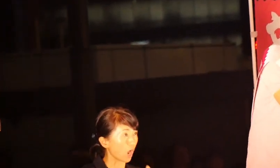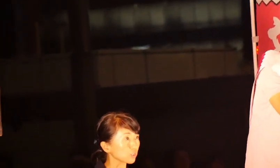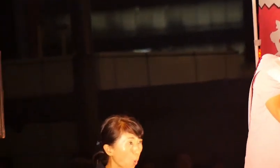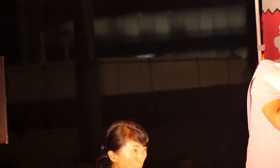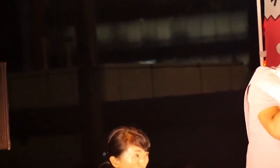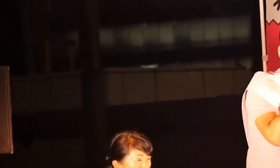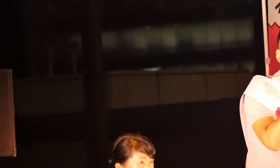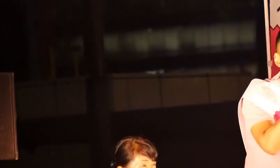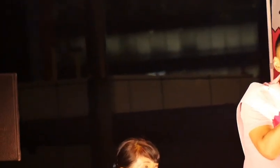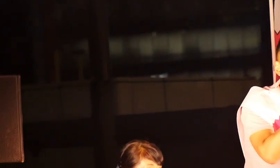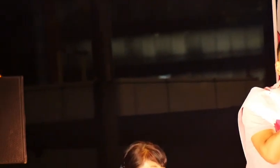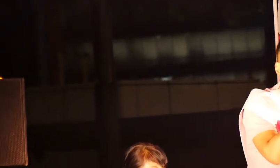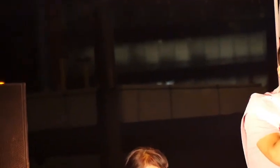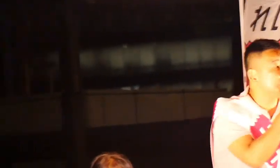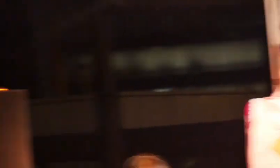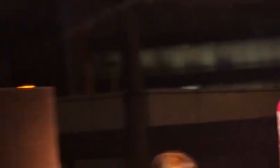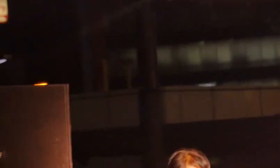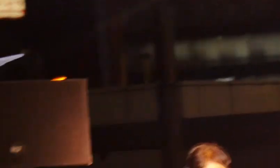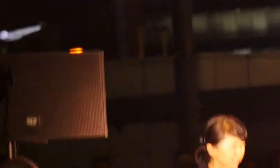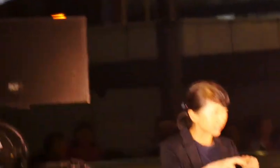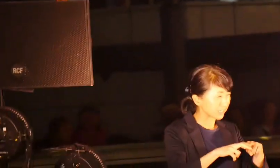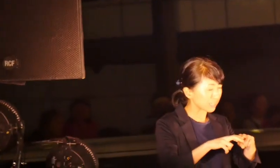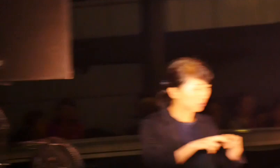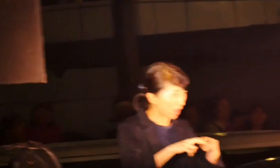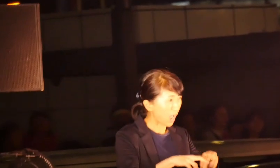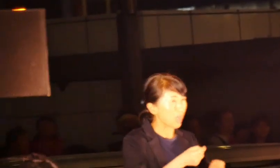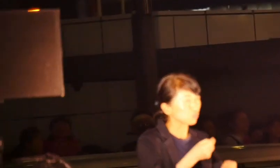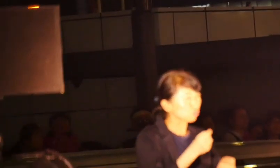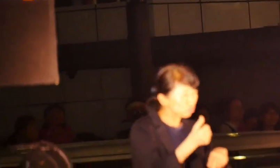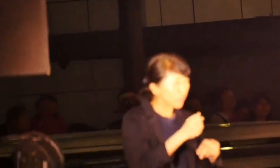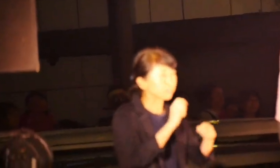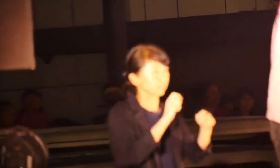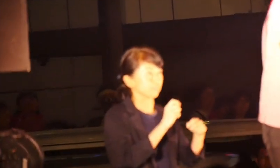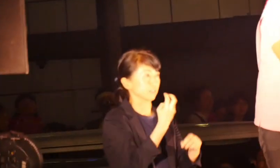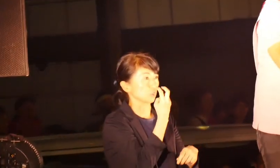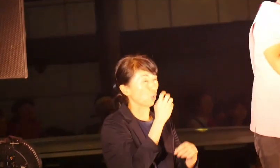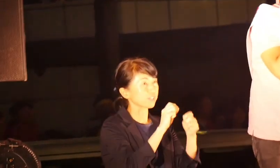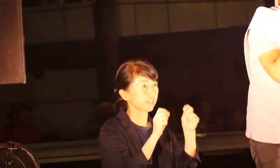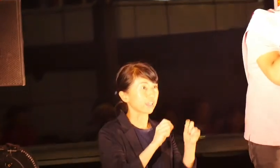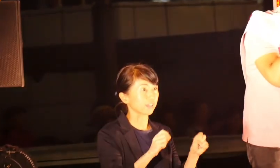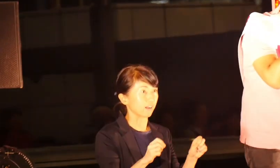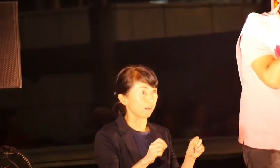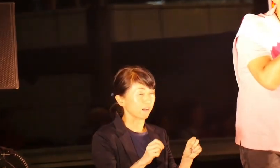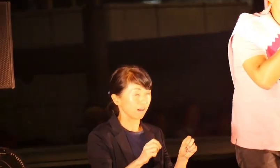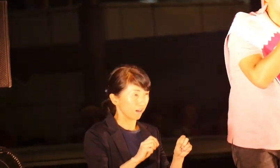は少ないであろうという調査結果でも違います。